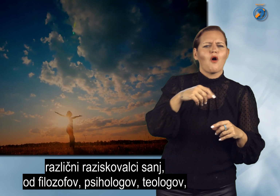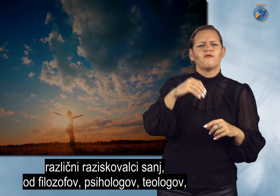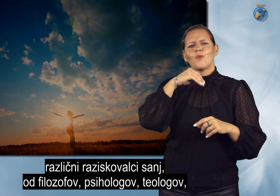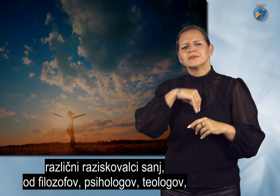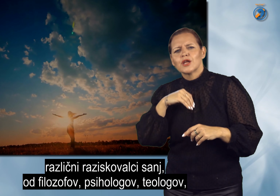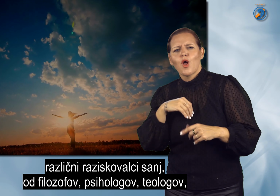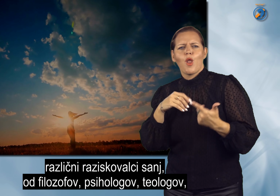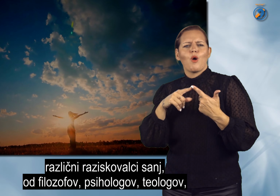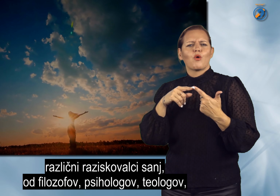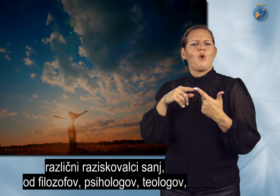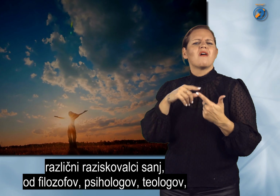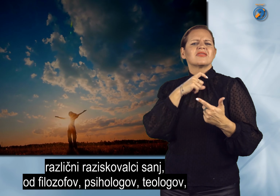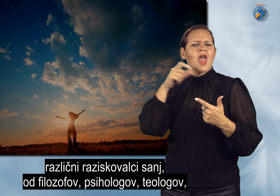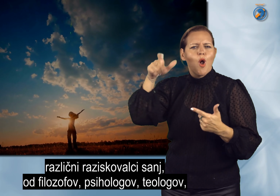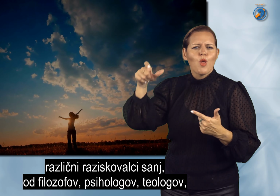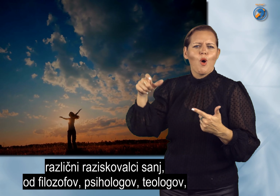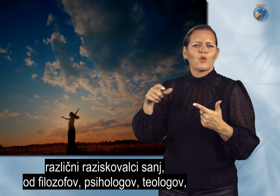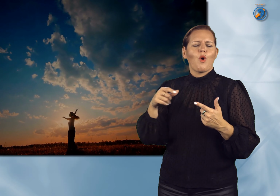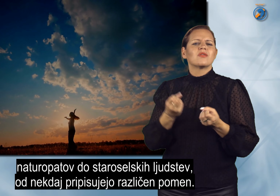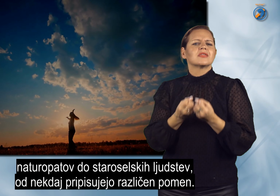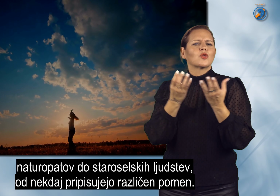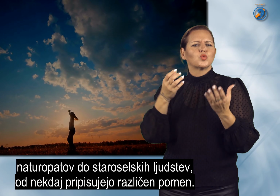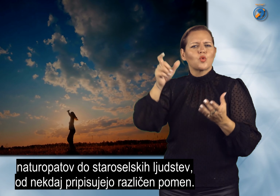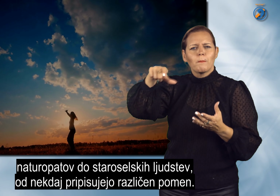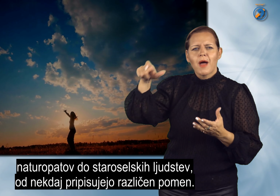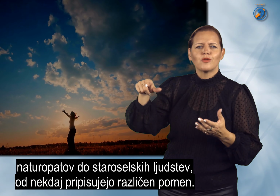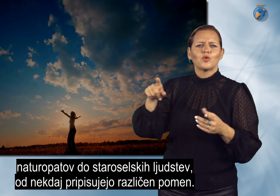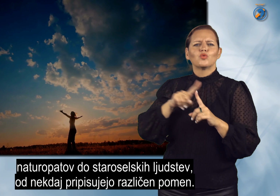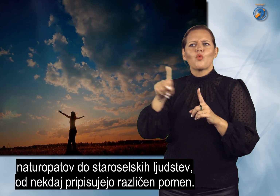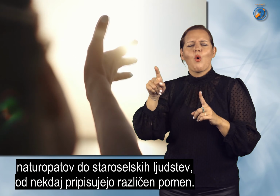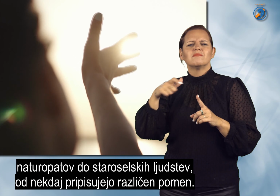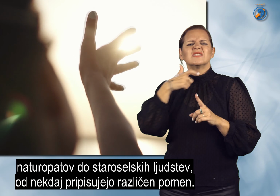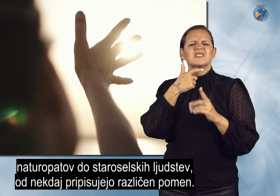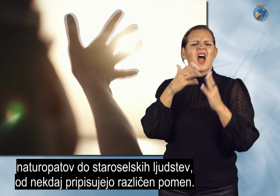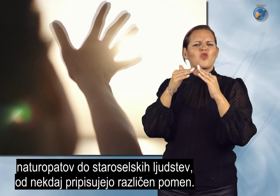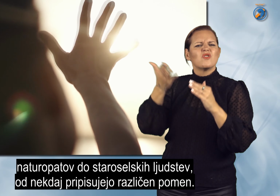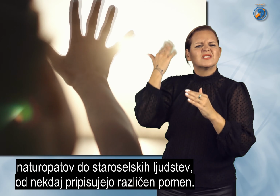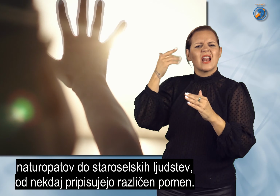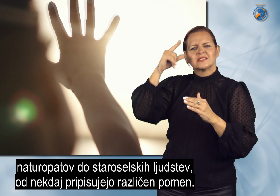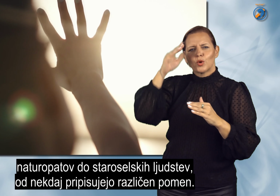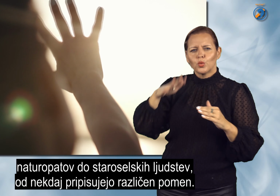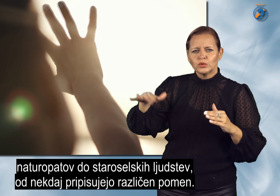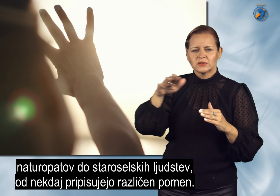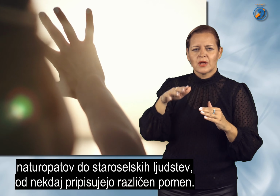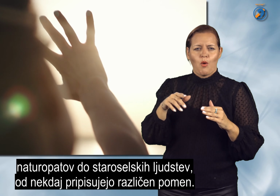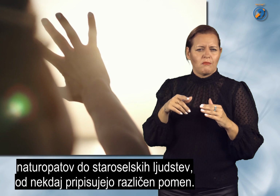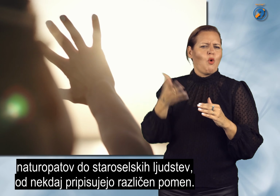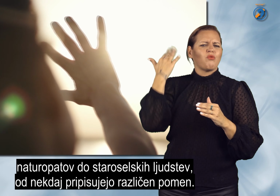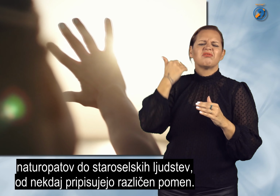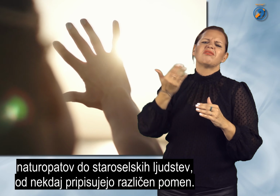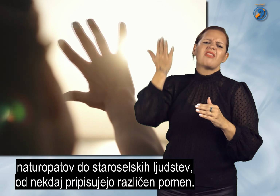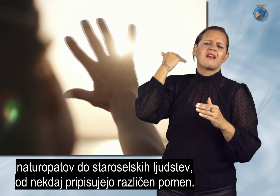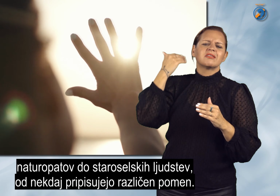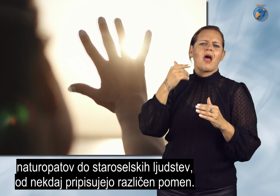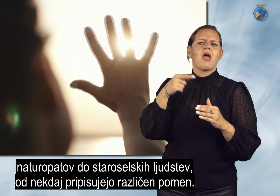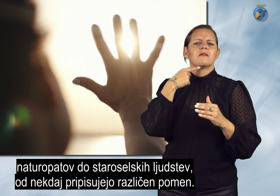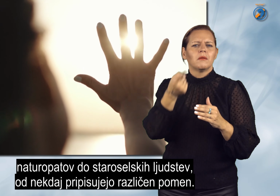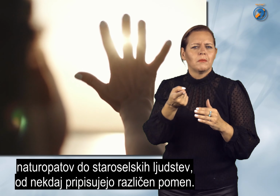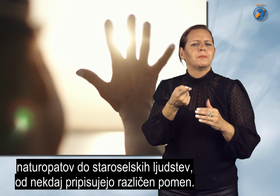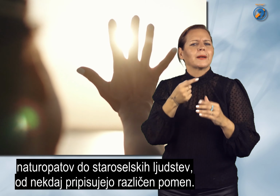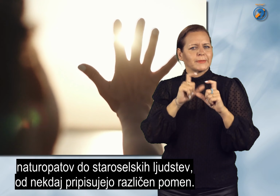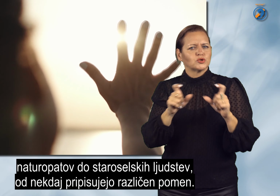psihologov, teologov, naturopatov do staroselskih ljudstev, od nekdaj pripisujejo različen pomen.